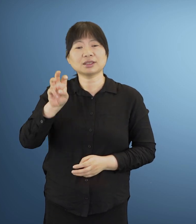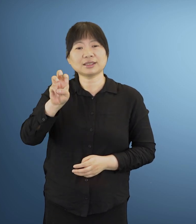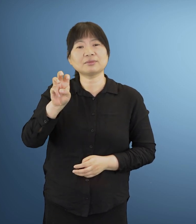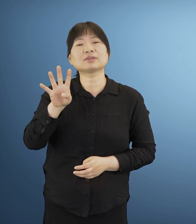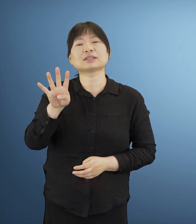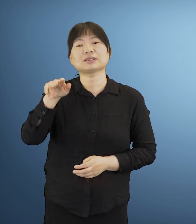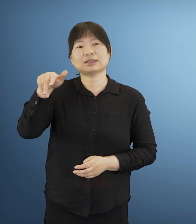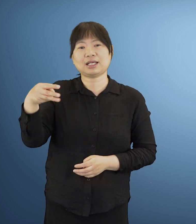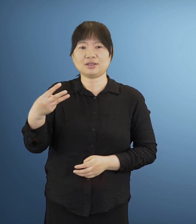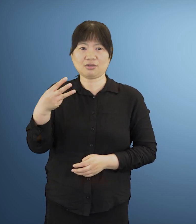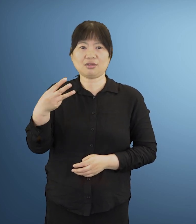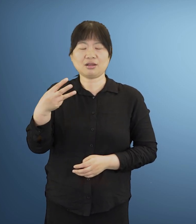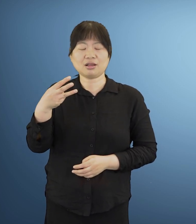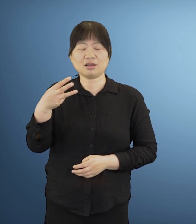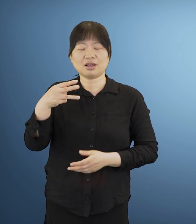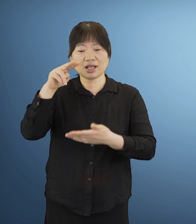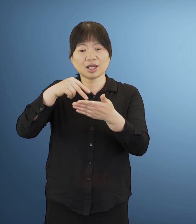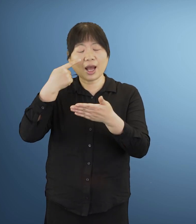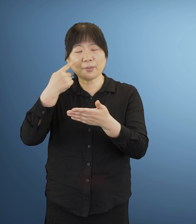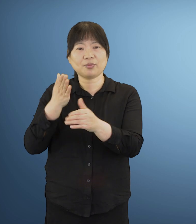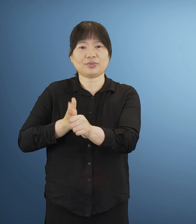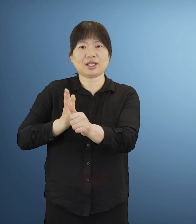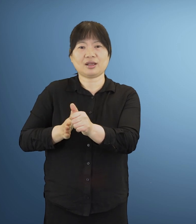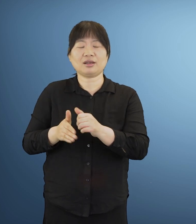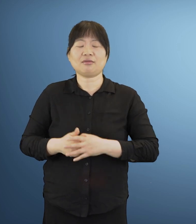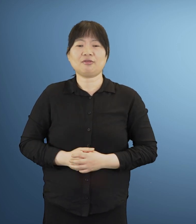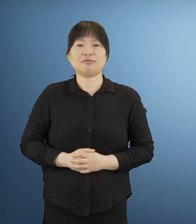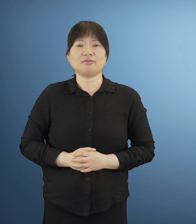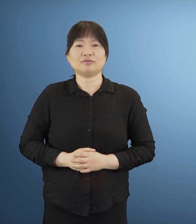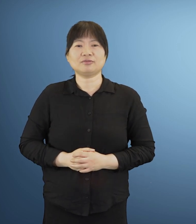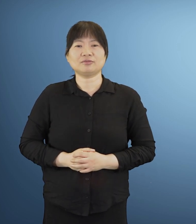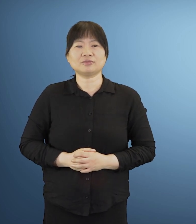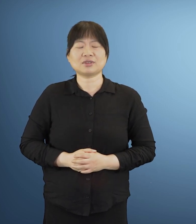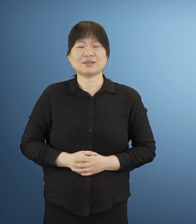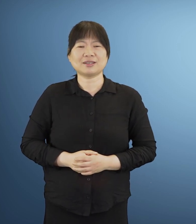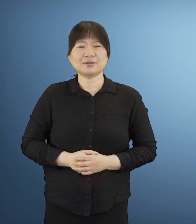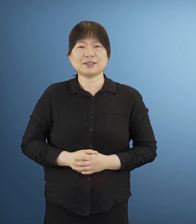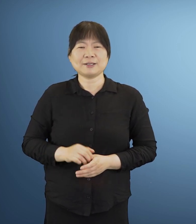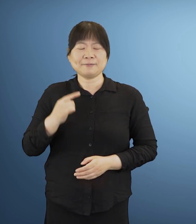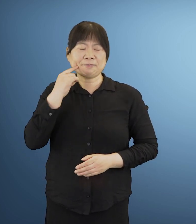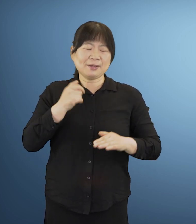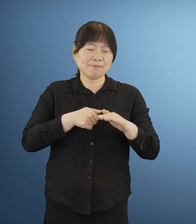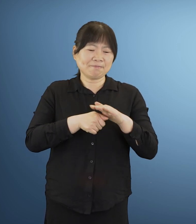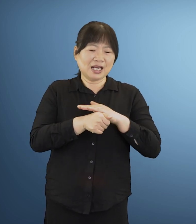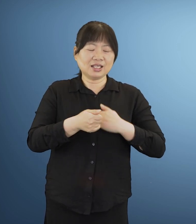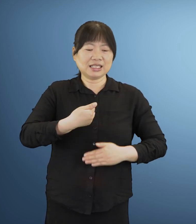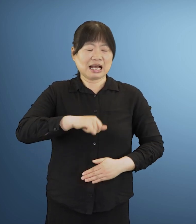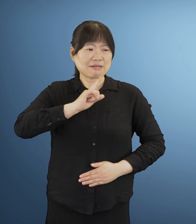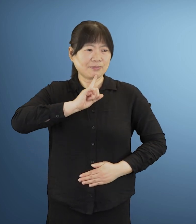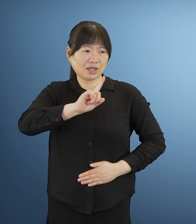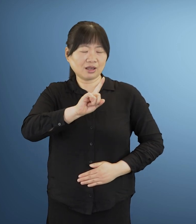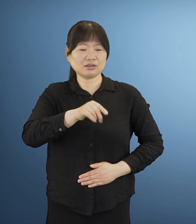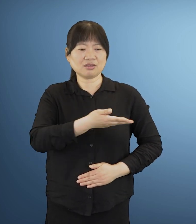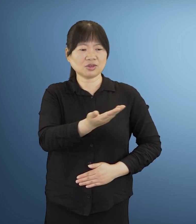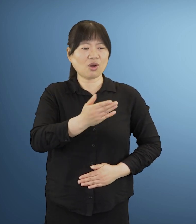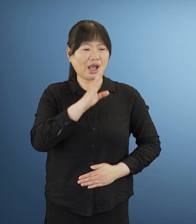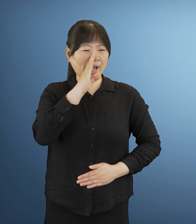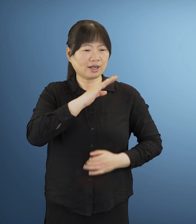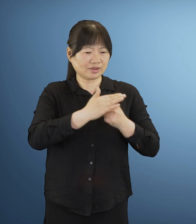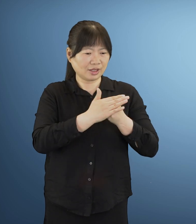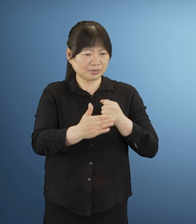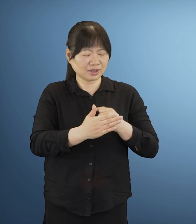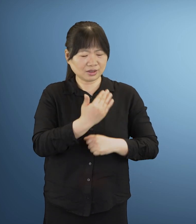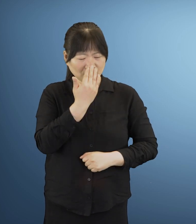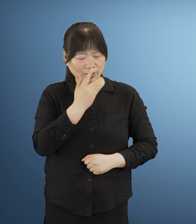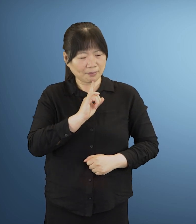34절을 보세요. 34절 앞에 바로 있죠. 독사의 자식들아, 너희는 악하니 어떻게 선한 말을 할 수 있느냐?